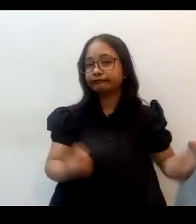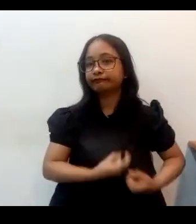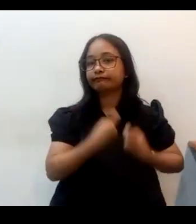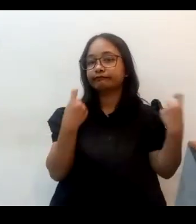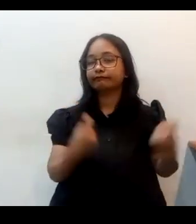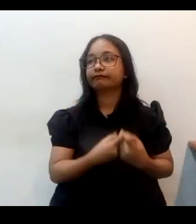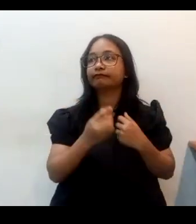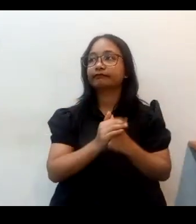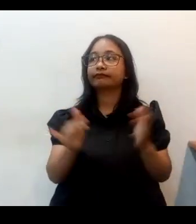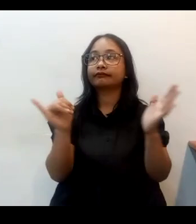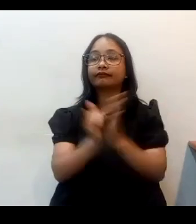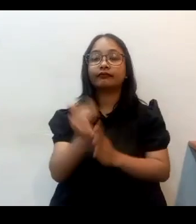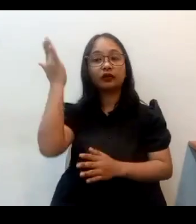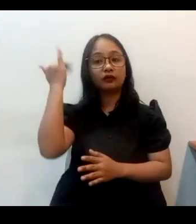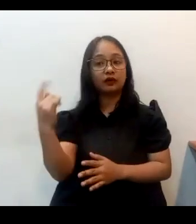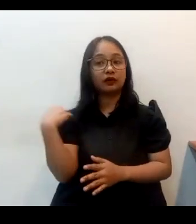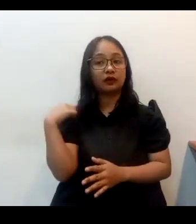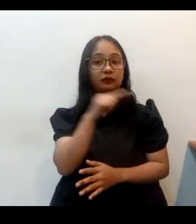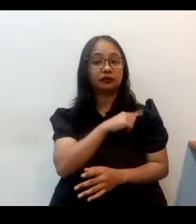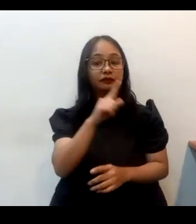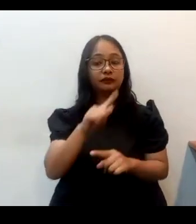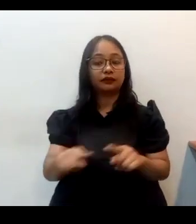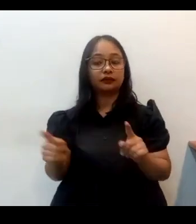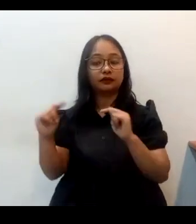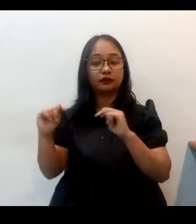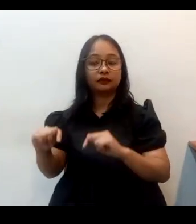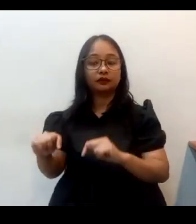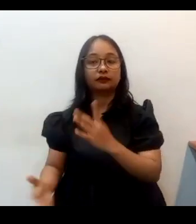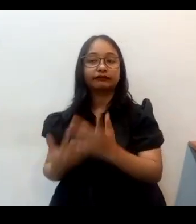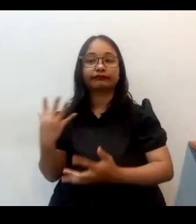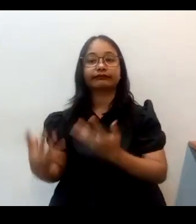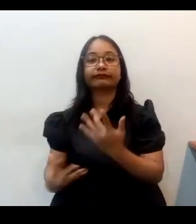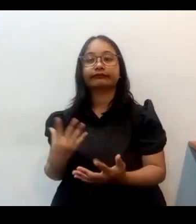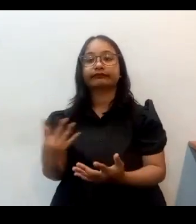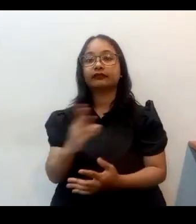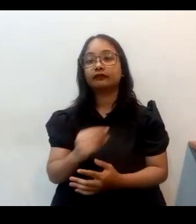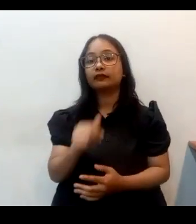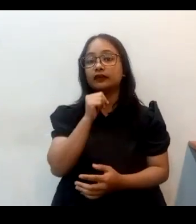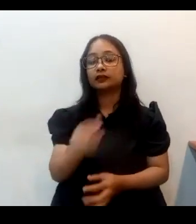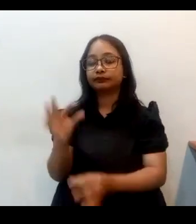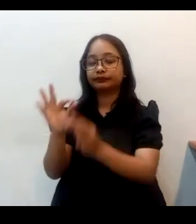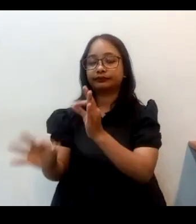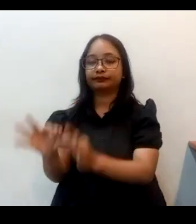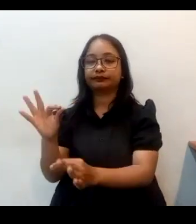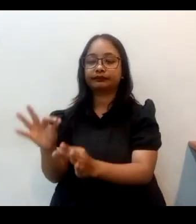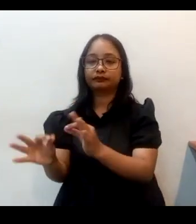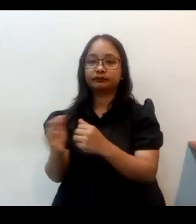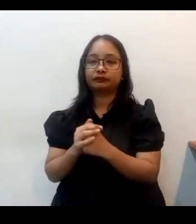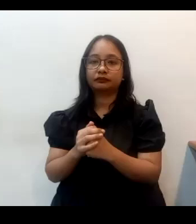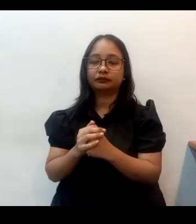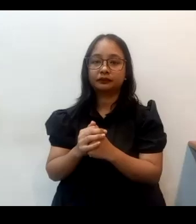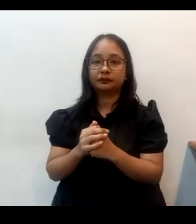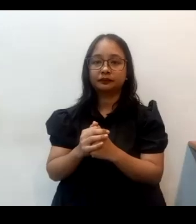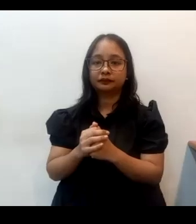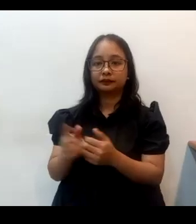kasalanan. That's why we are not condemned anymore. Kaya nga po hindi na po tayo hahatulan pa man. The verse 8 says, taste it.